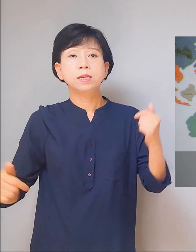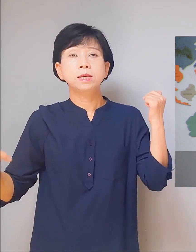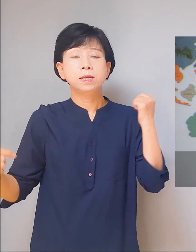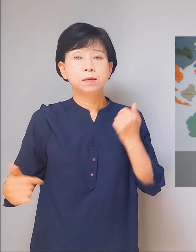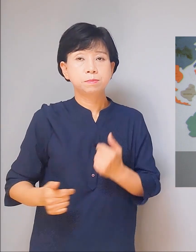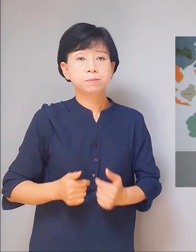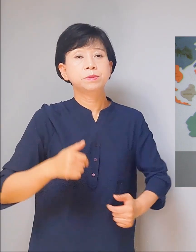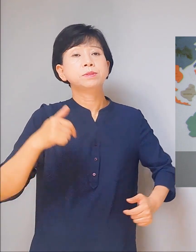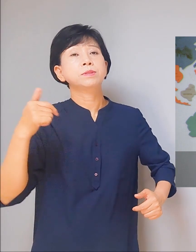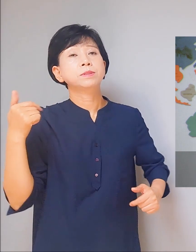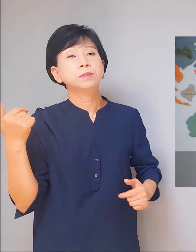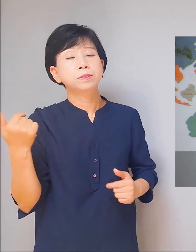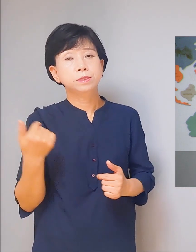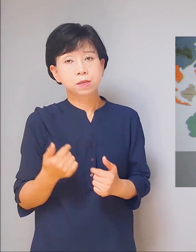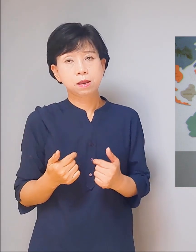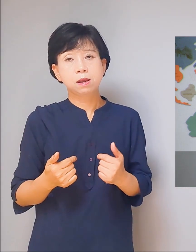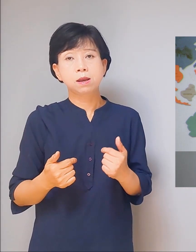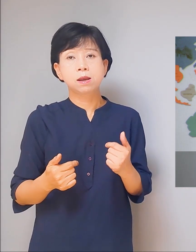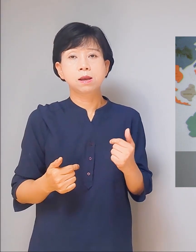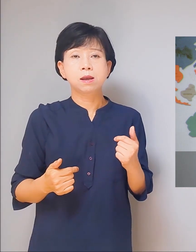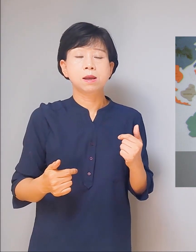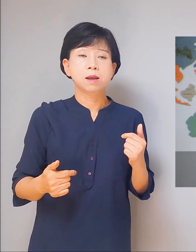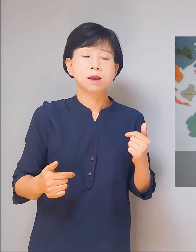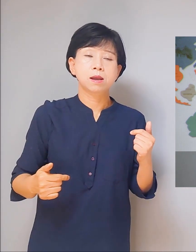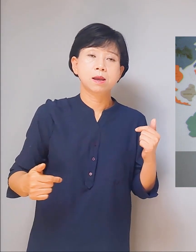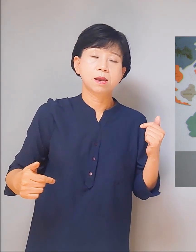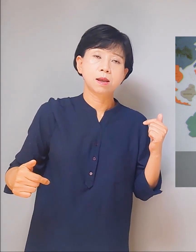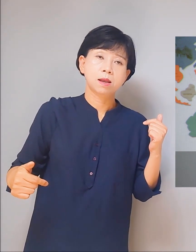영혼 기쁘다.